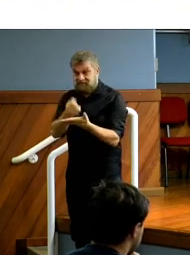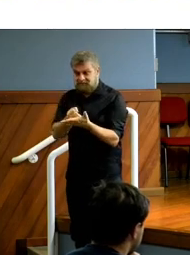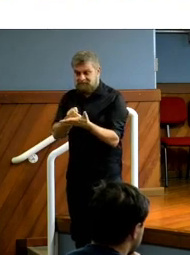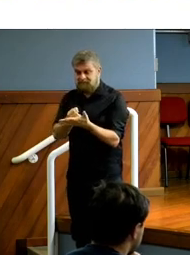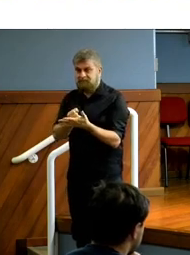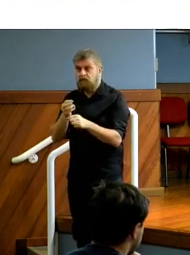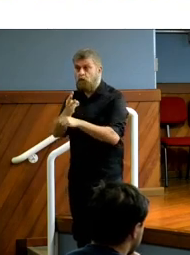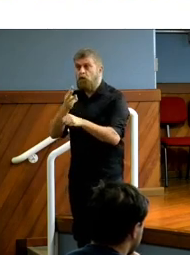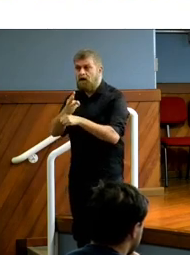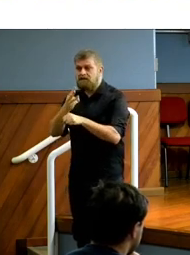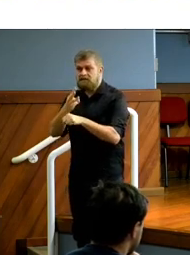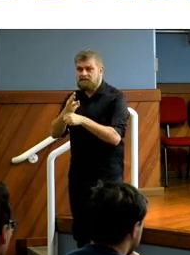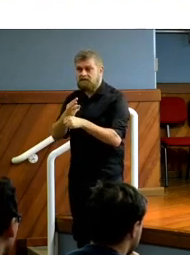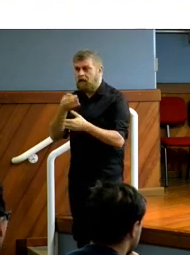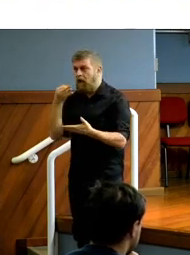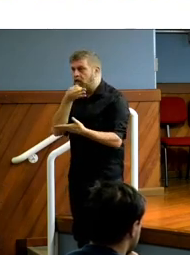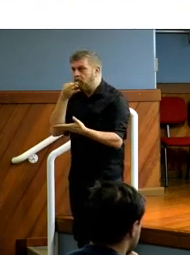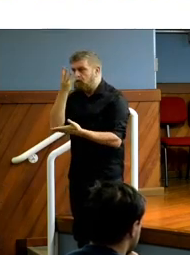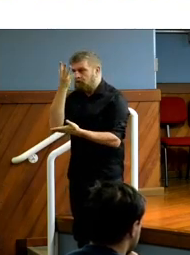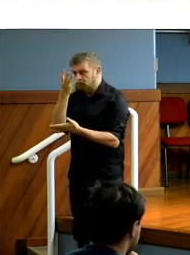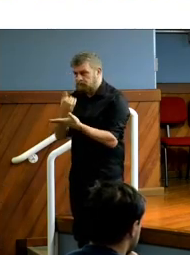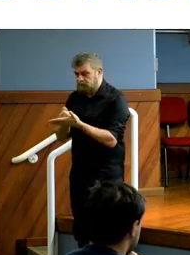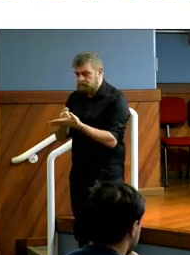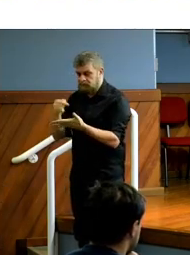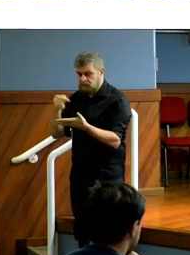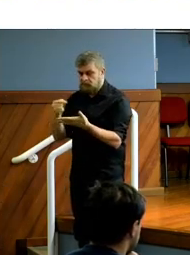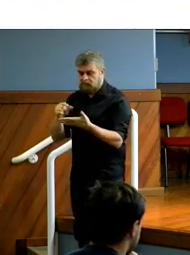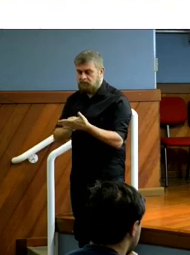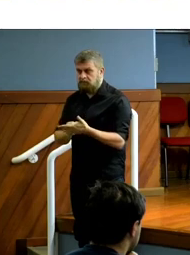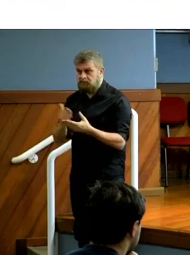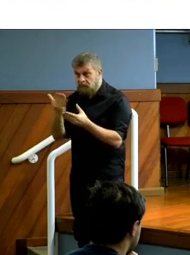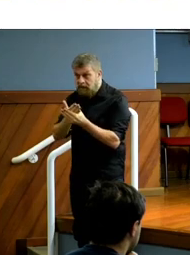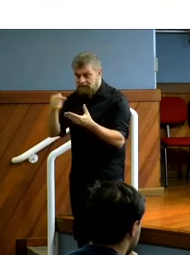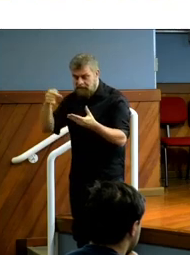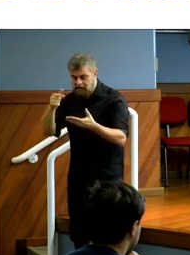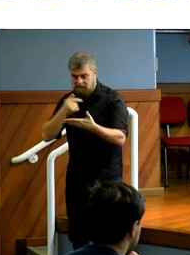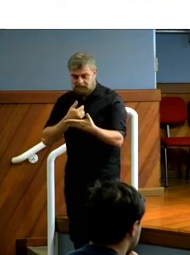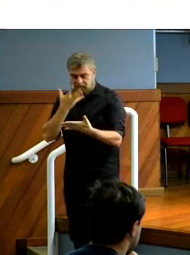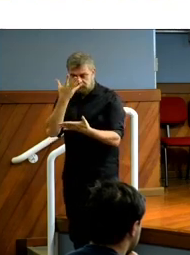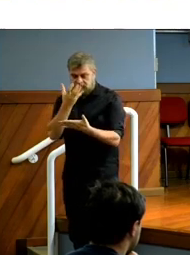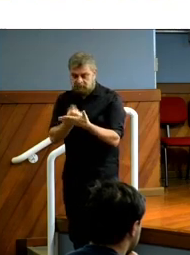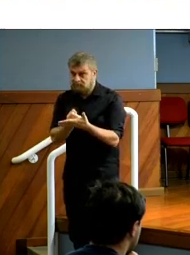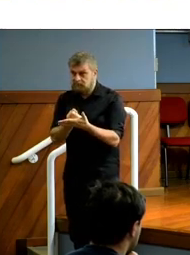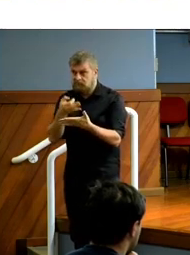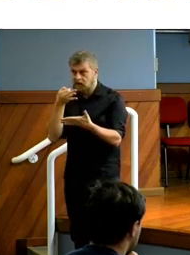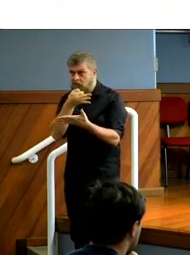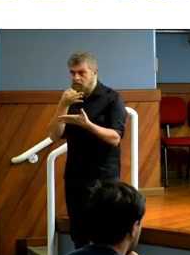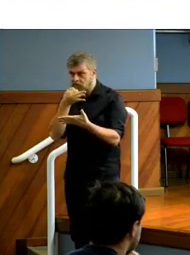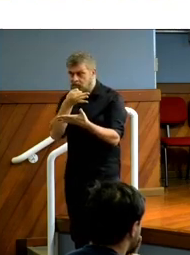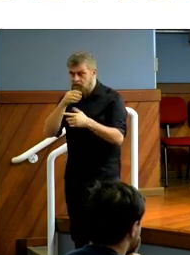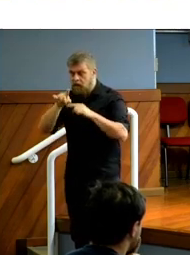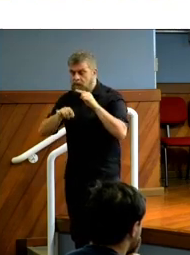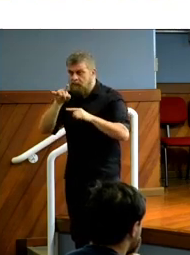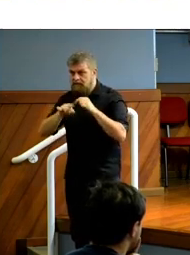né, guardados lá os áudios. Sabe quando a gente baixa o WhatsApp e vem a pastinha do que está ali em alta e a pastinha do material que